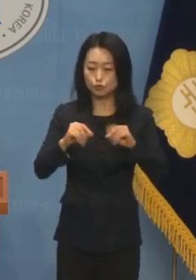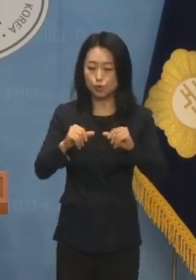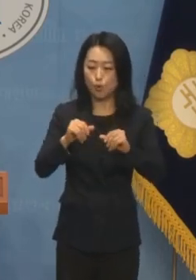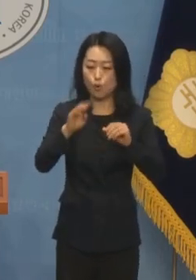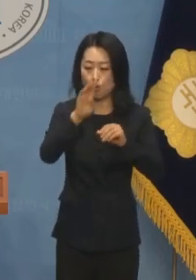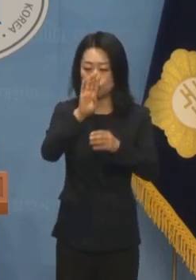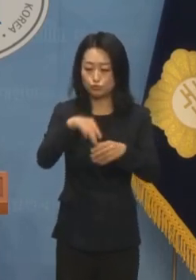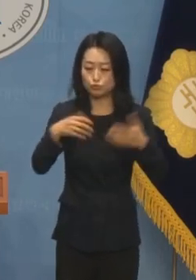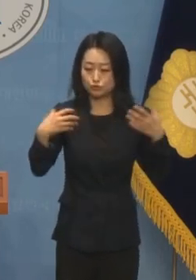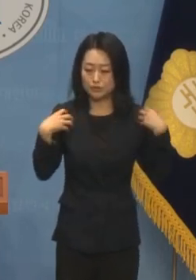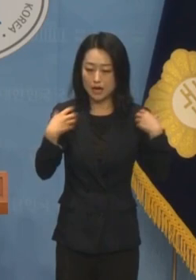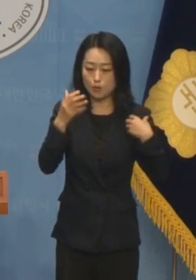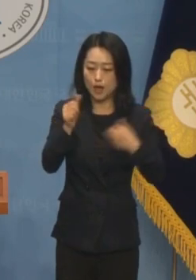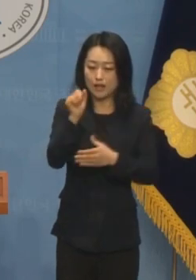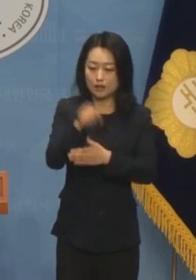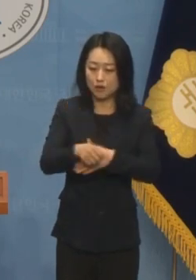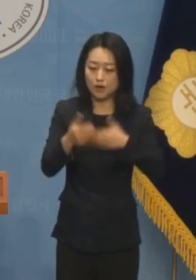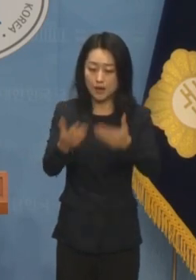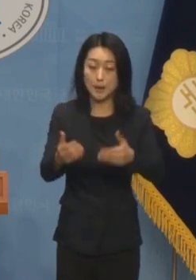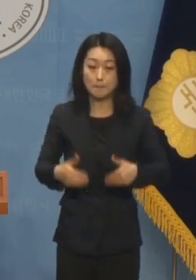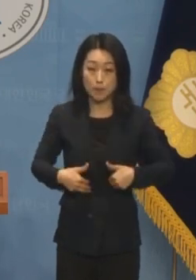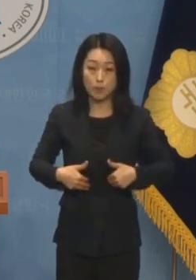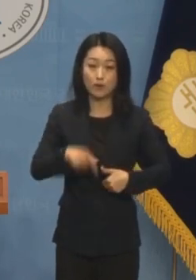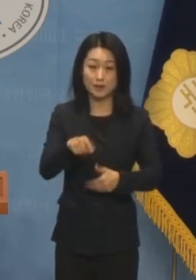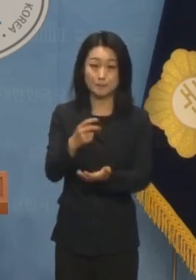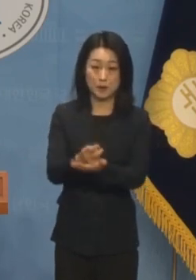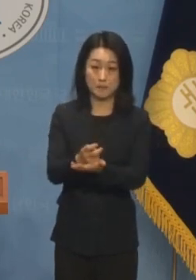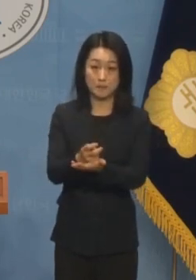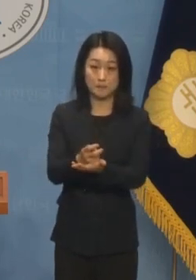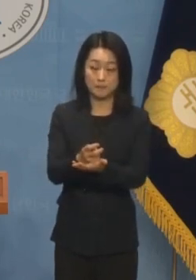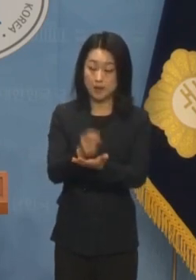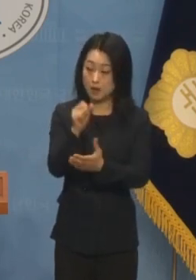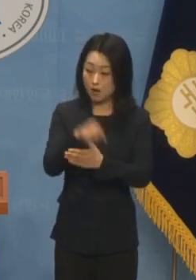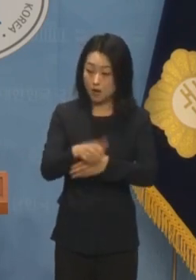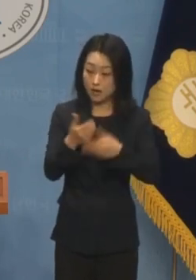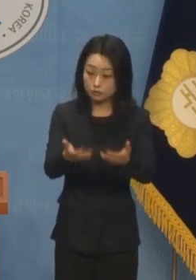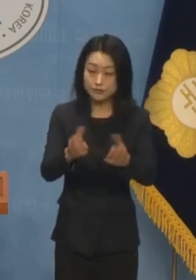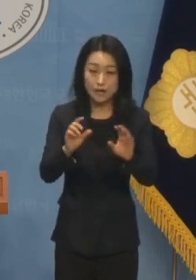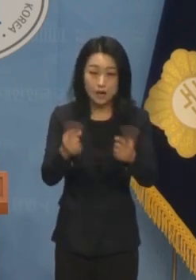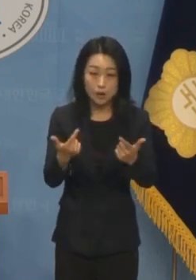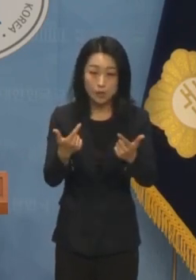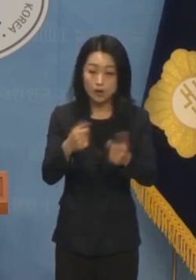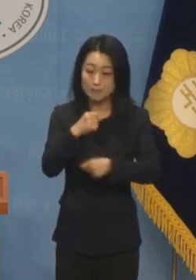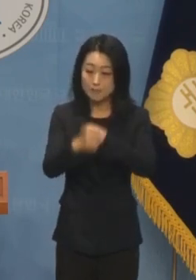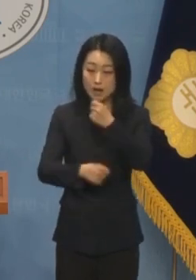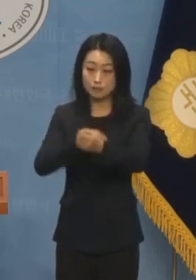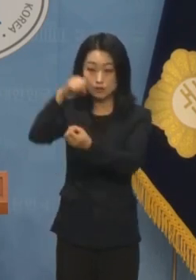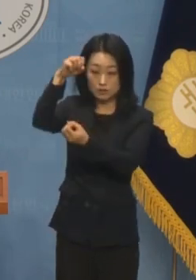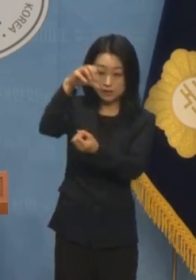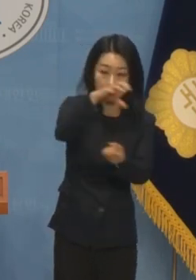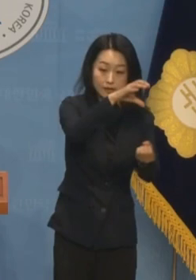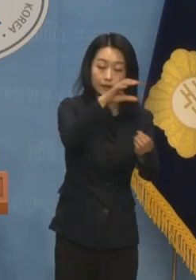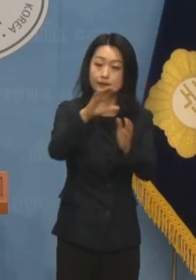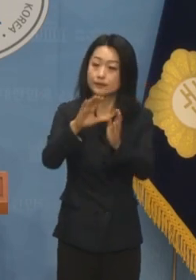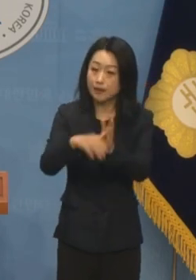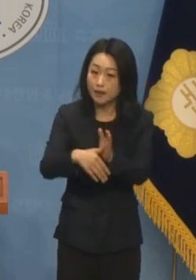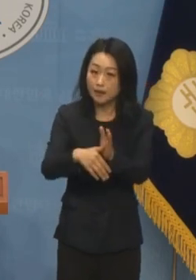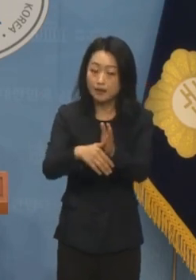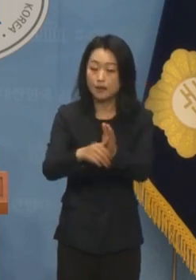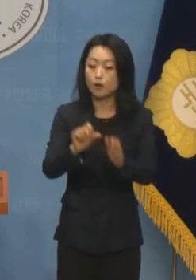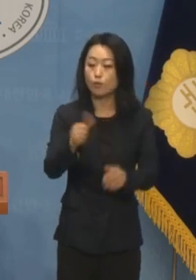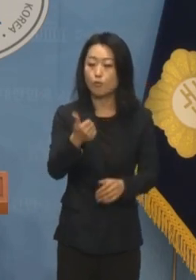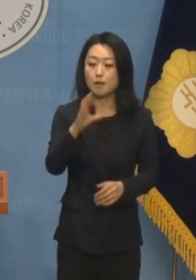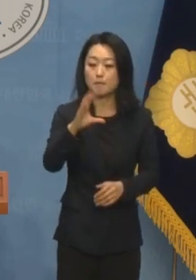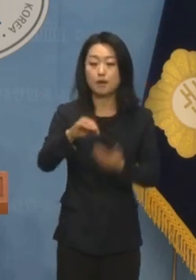한다고 명시하고 있다. 또한 허가를 받지 않고 풍선을 비행시킨 경우 500만